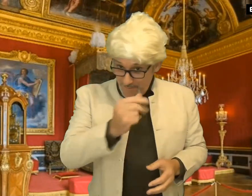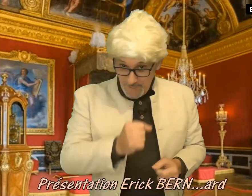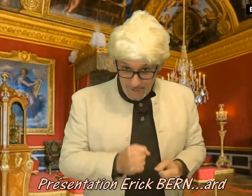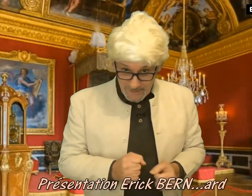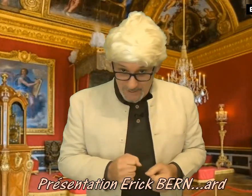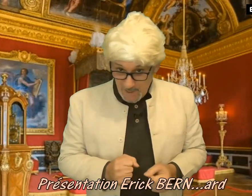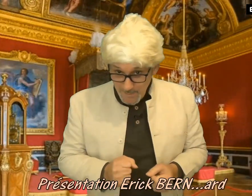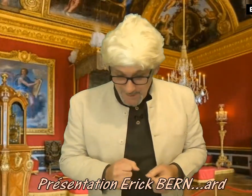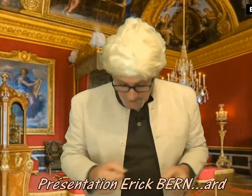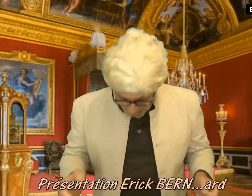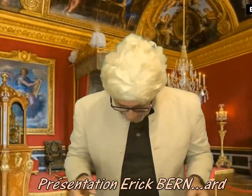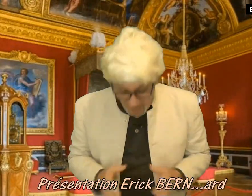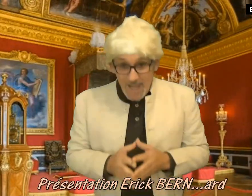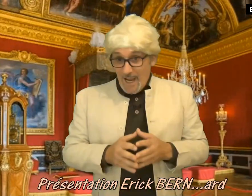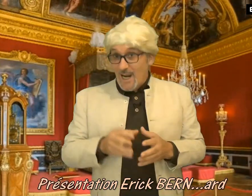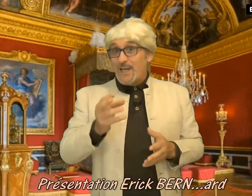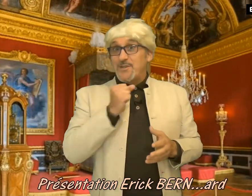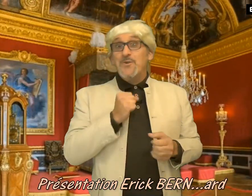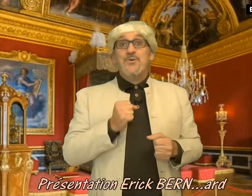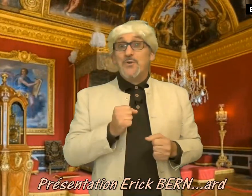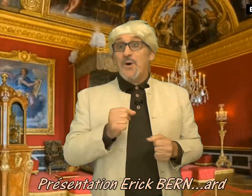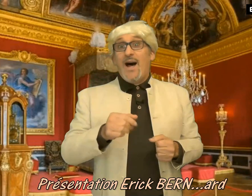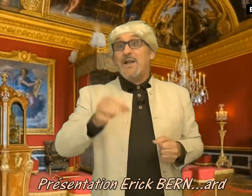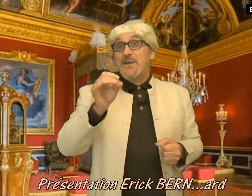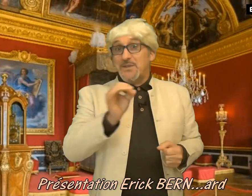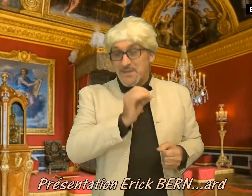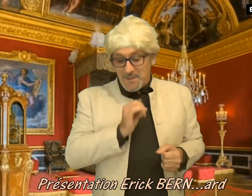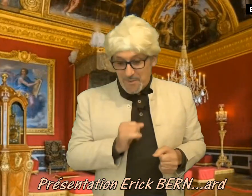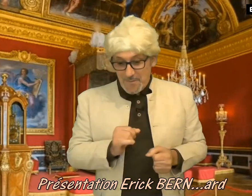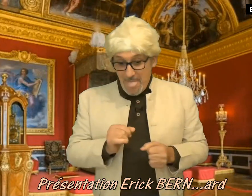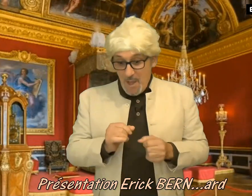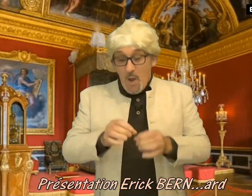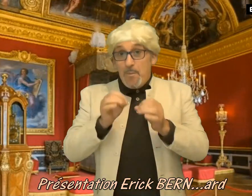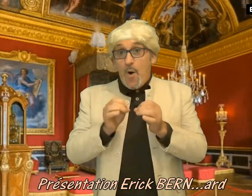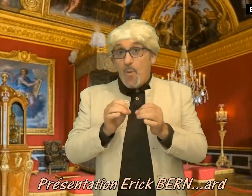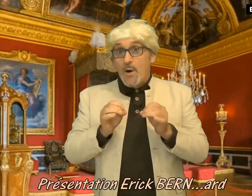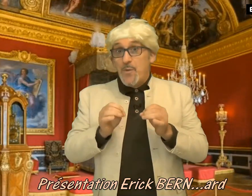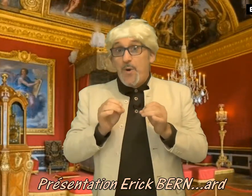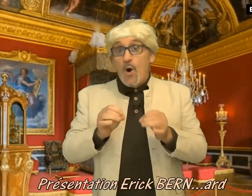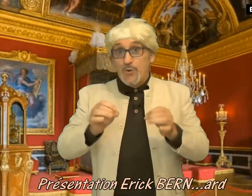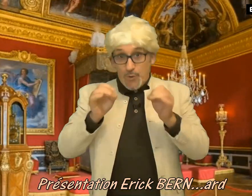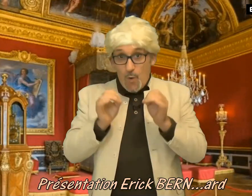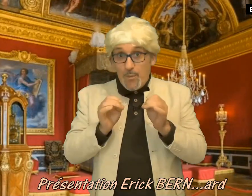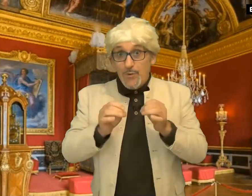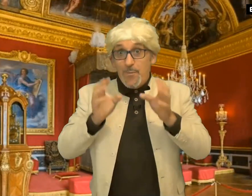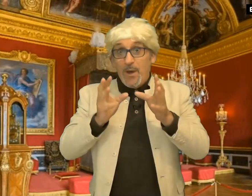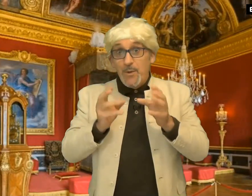tous, bienvenue dans cette émission. La question du jour sera très simple. Pourquoi ne porte-t-on plus de